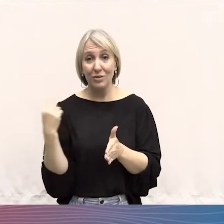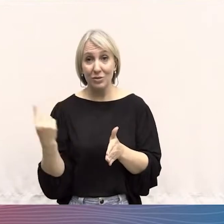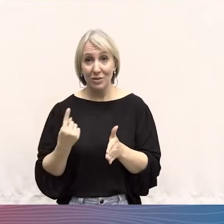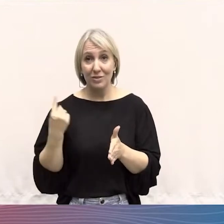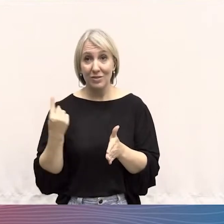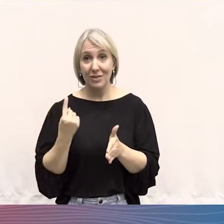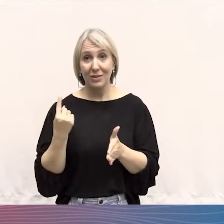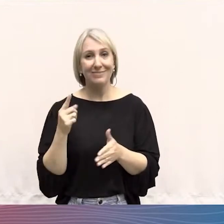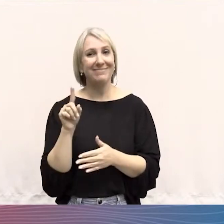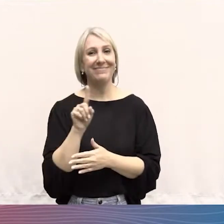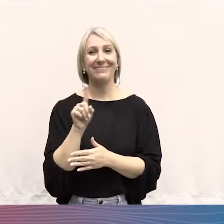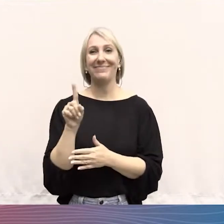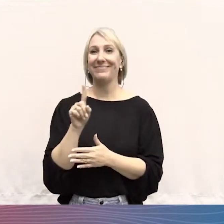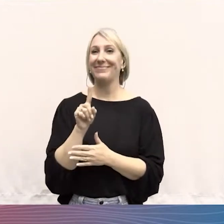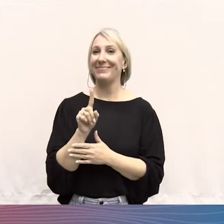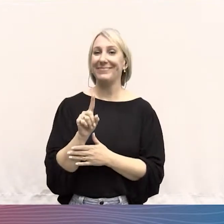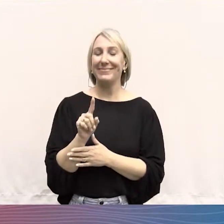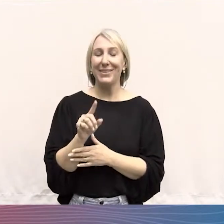os vencedores.